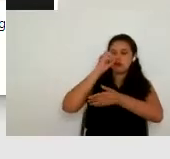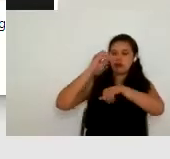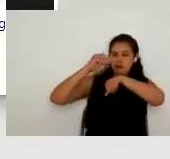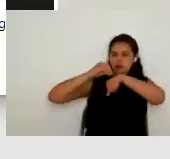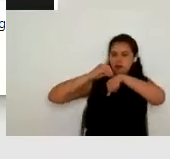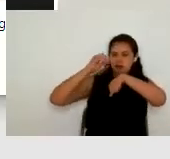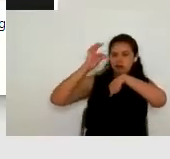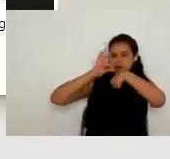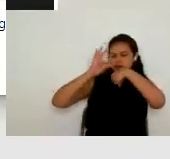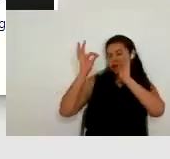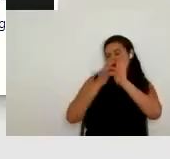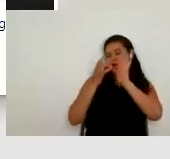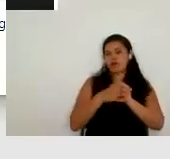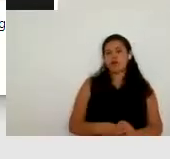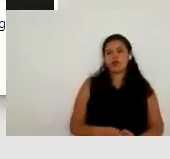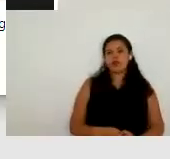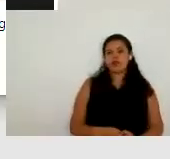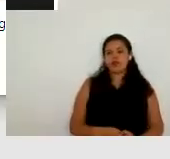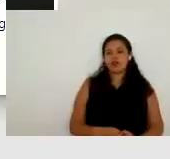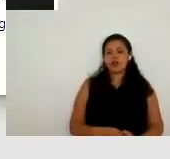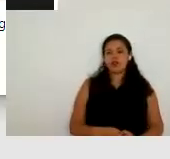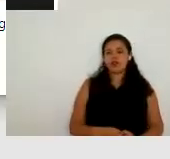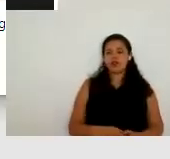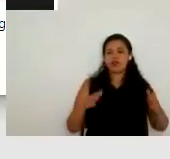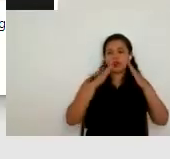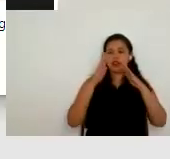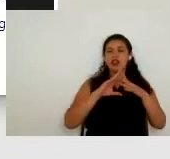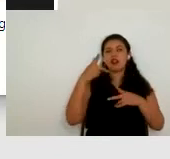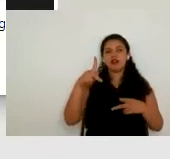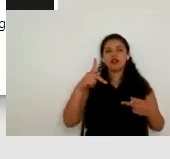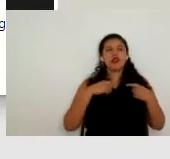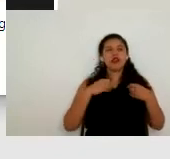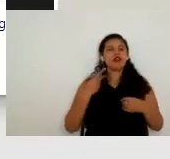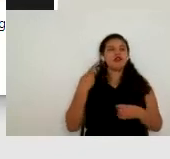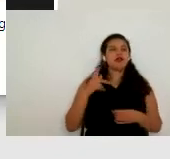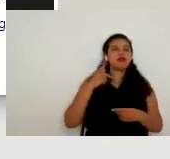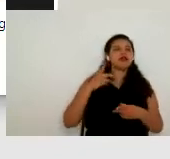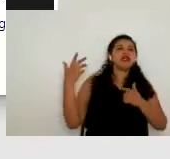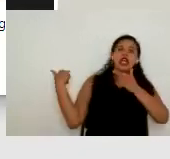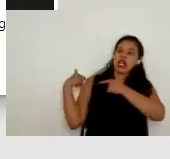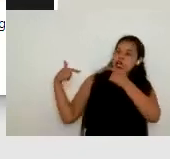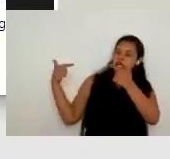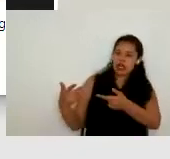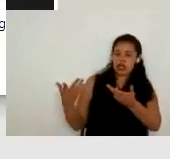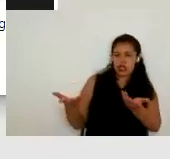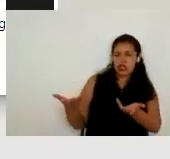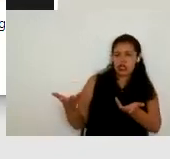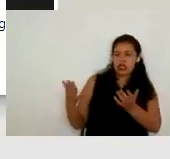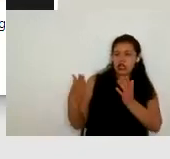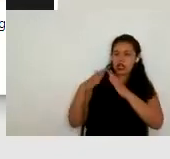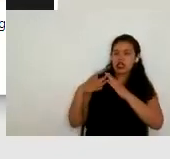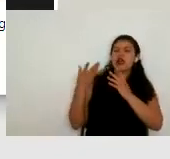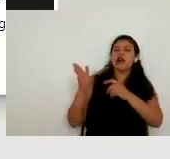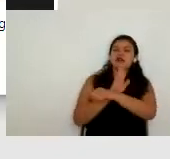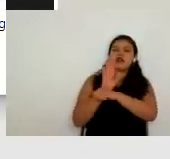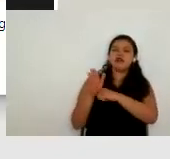el viviendo tiene otra clasificación que dice casa propia residencia heredada a casarse seguida por 20 beneficio casa